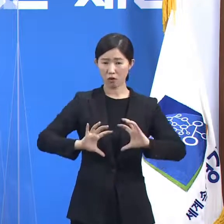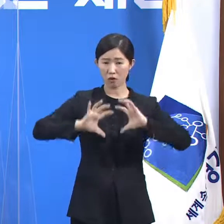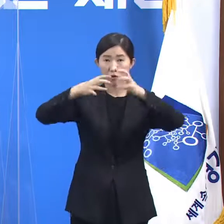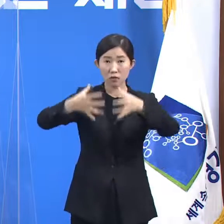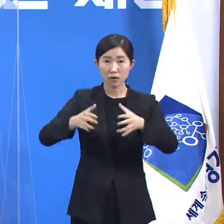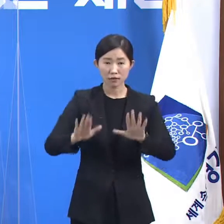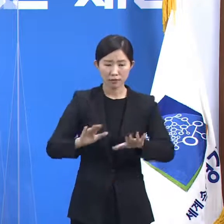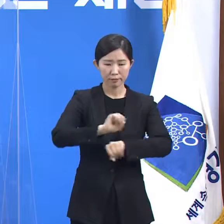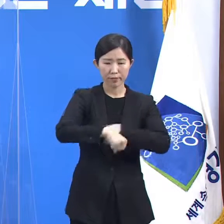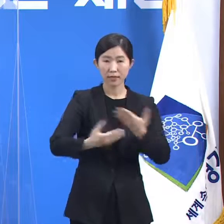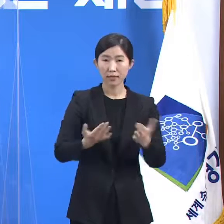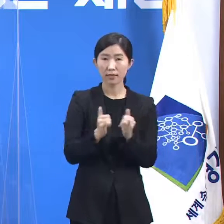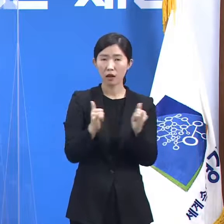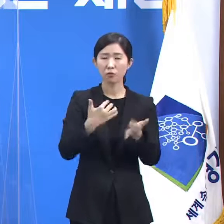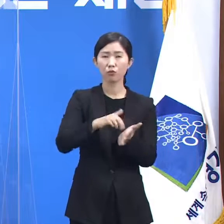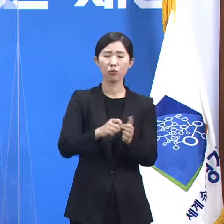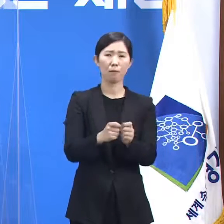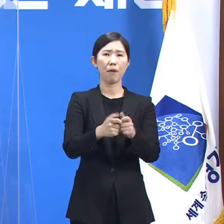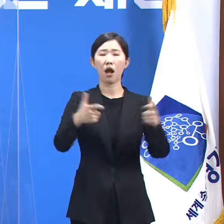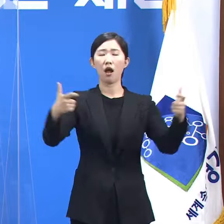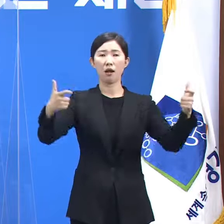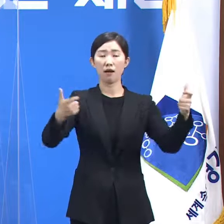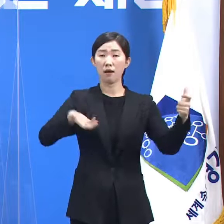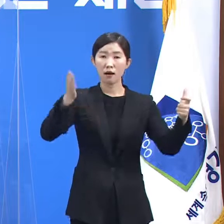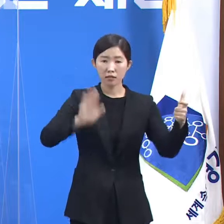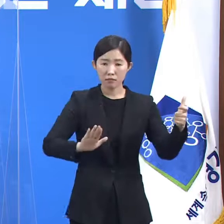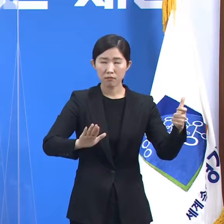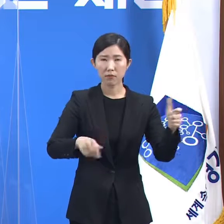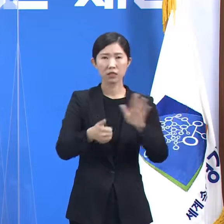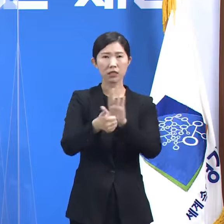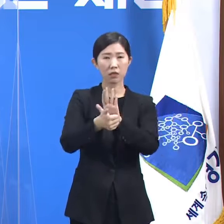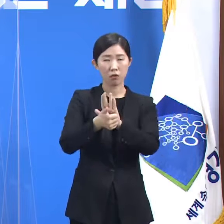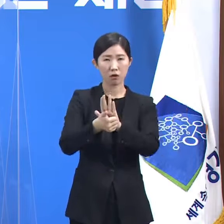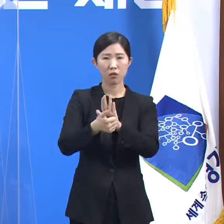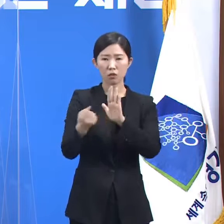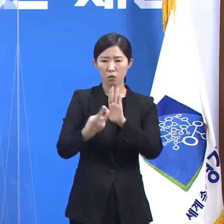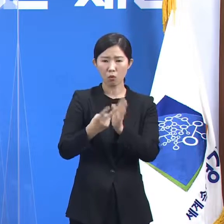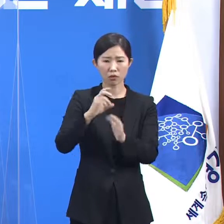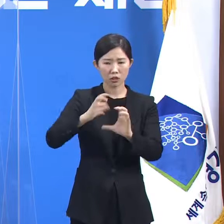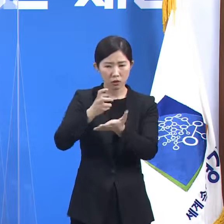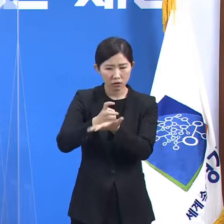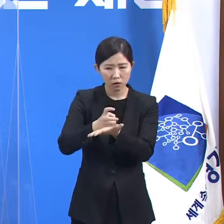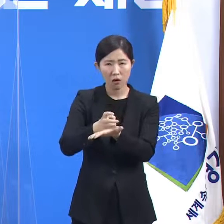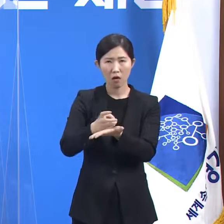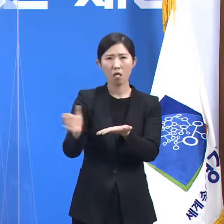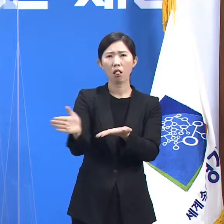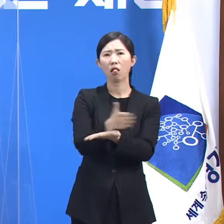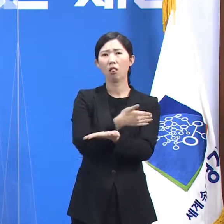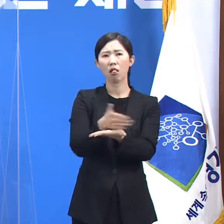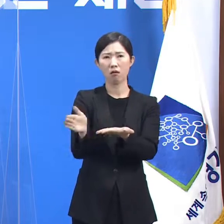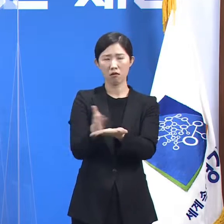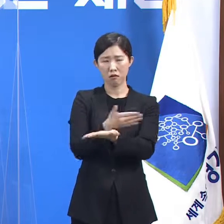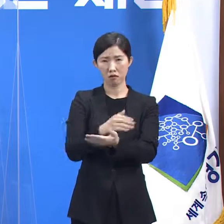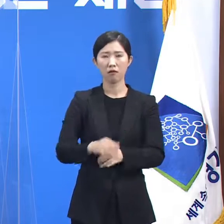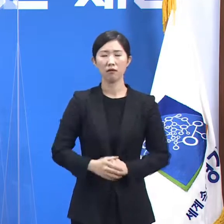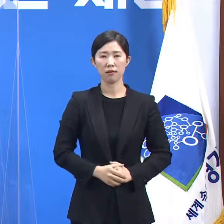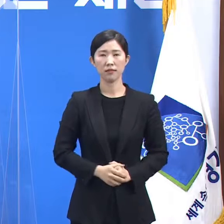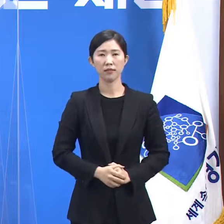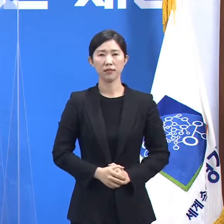확산되는 추세에 비해서 그에 대한 지원 방안 내지는 보호책은 거의 전무하다시피 한 그런